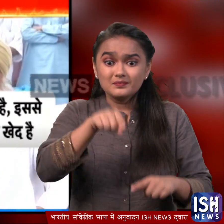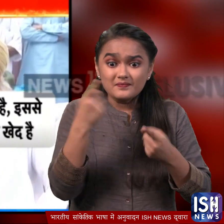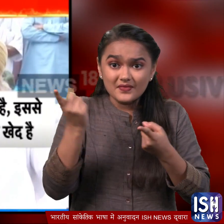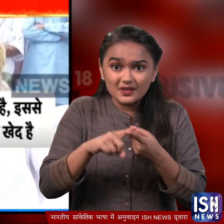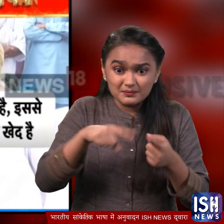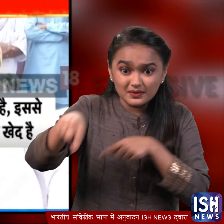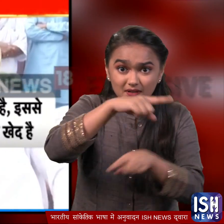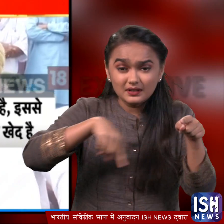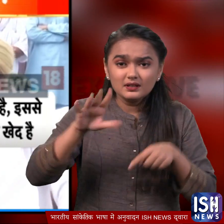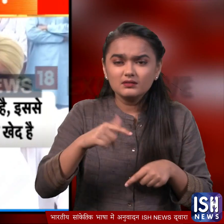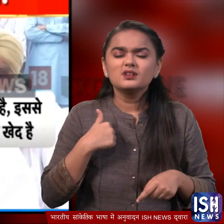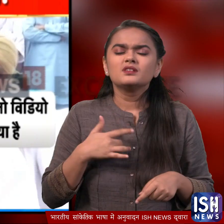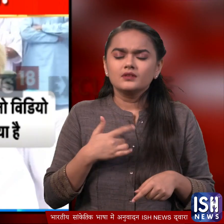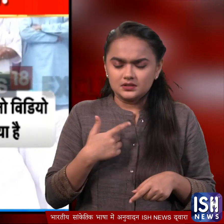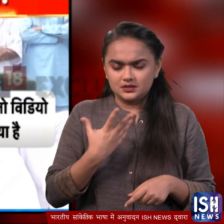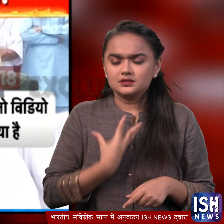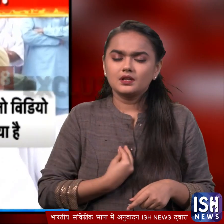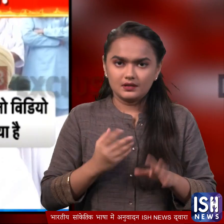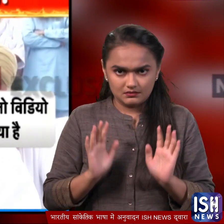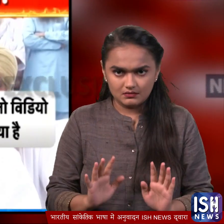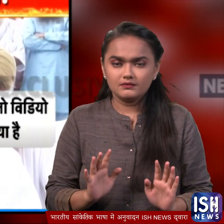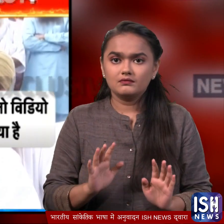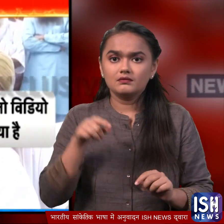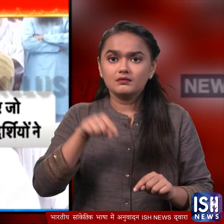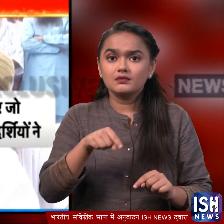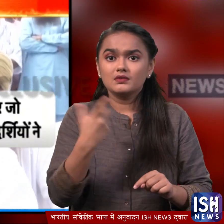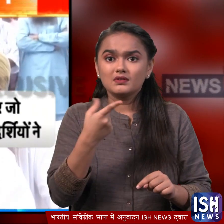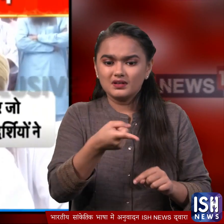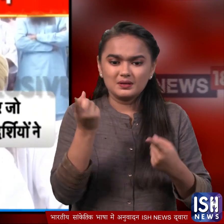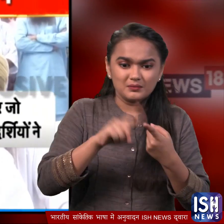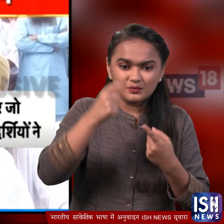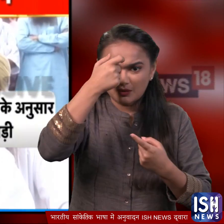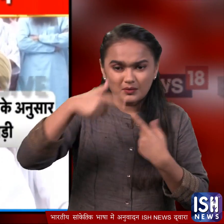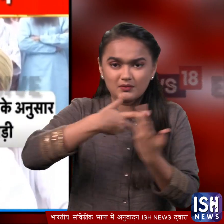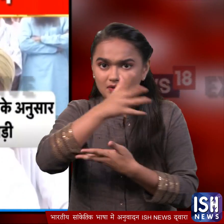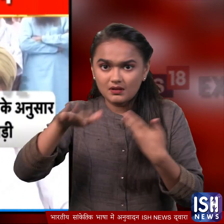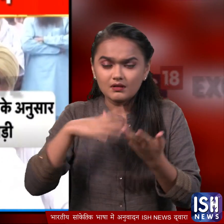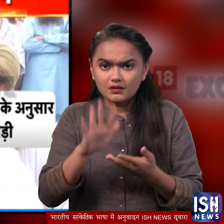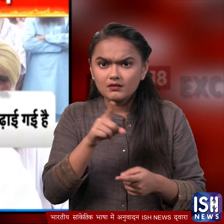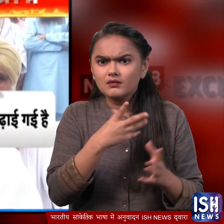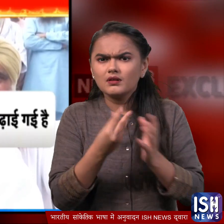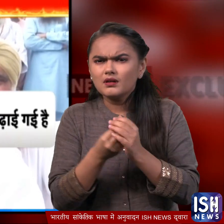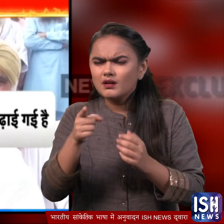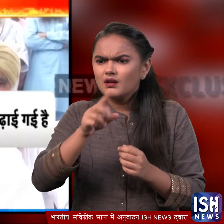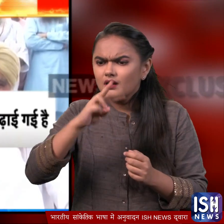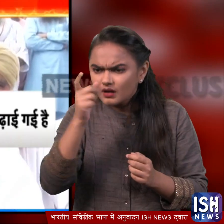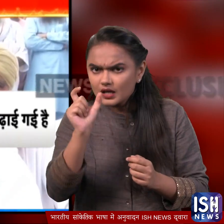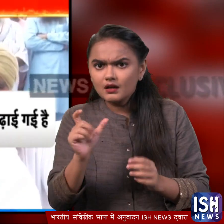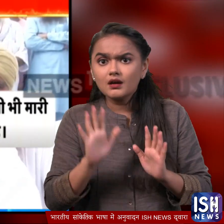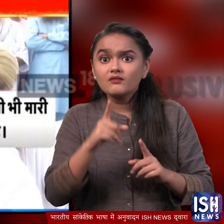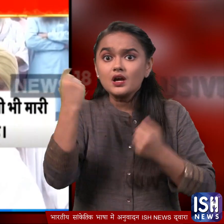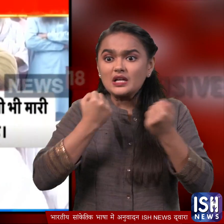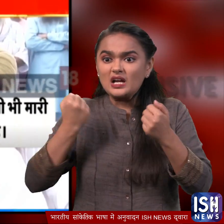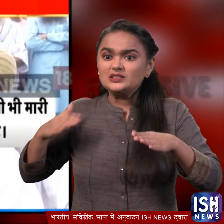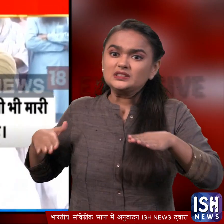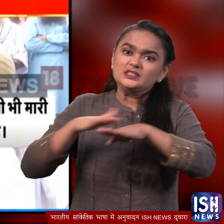बताया जा रहा है, इससे हमको खेद है, क्योंकि जो वीडियो आई है, जो प्रत्यक्षदर्शियों ने देखा है, उसके अनुसार गाड़ी उस पर चढ़ाई गई है और